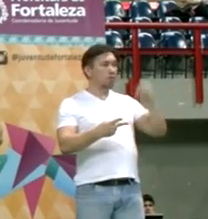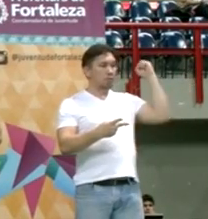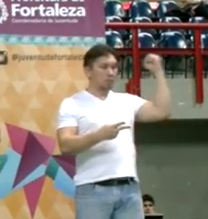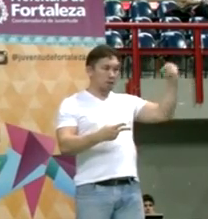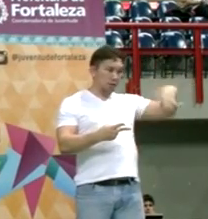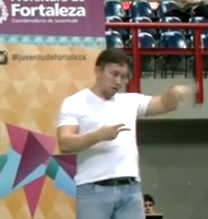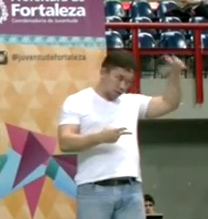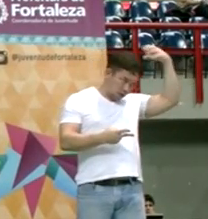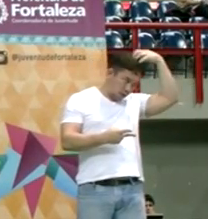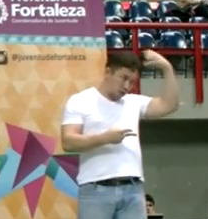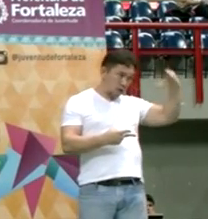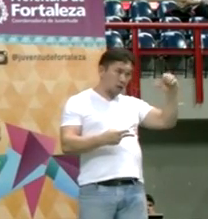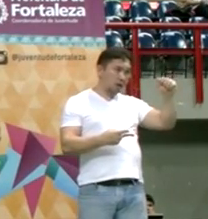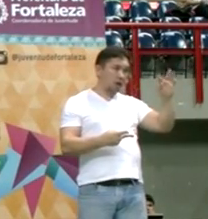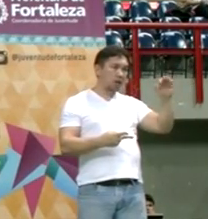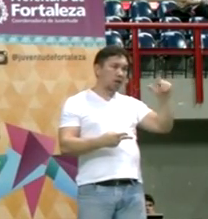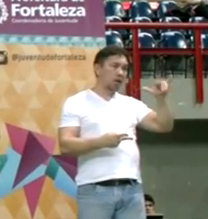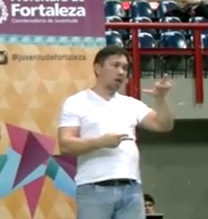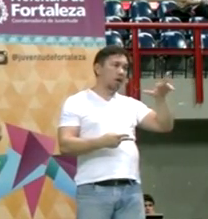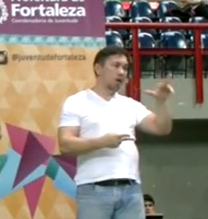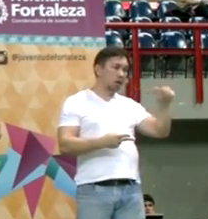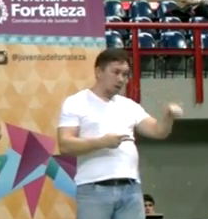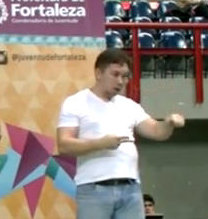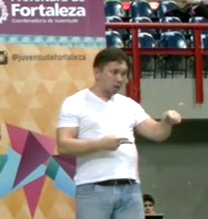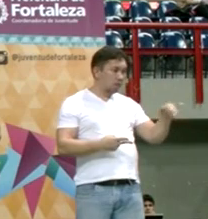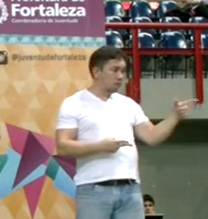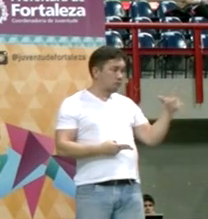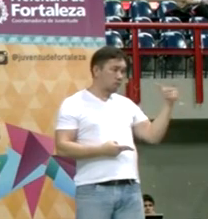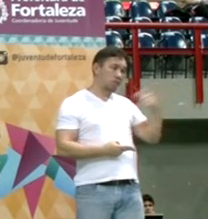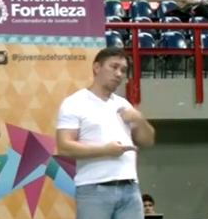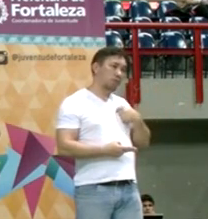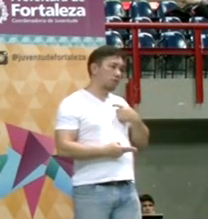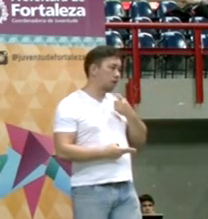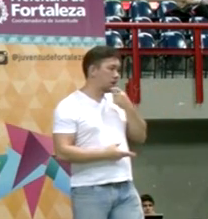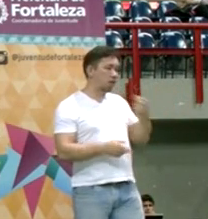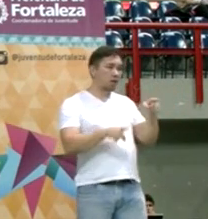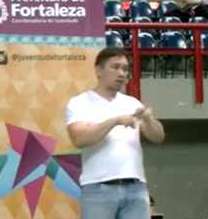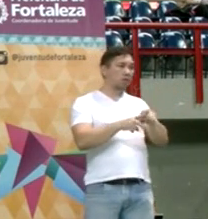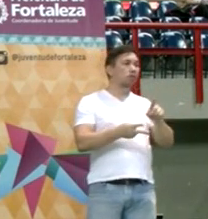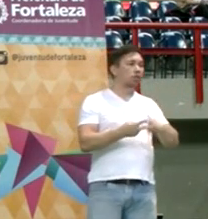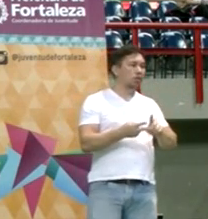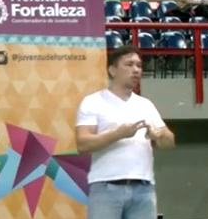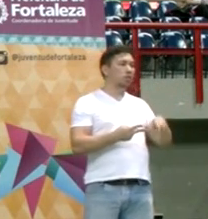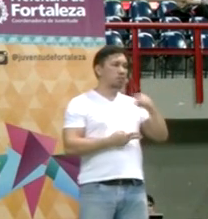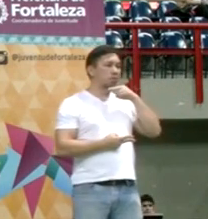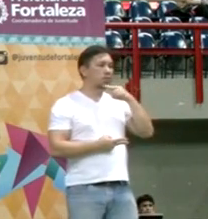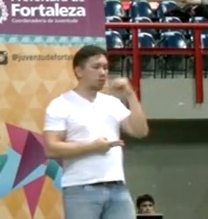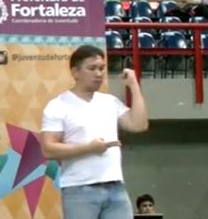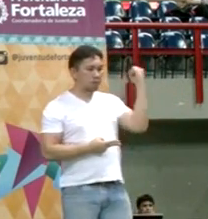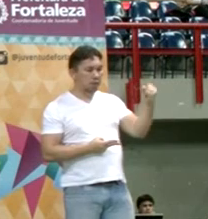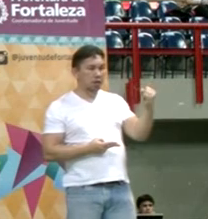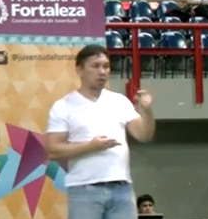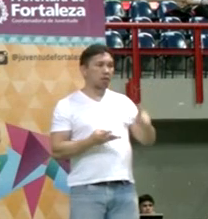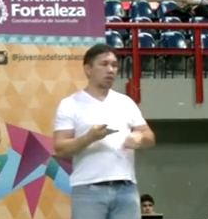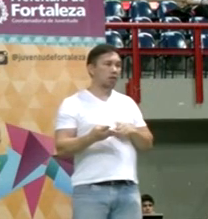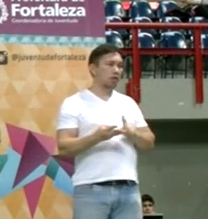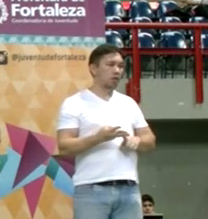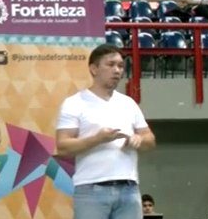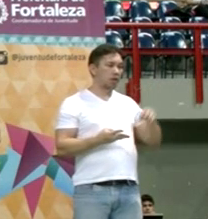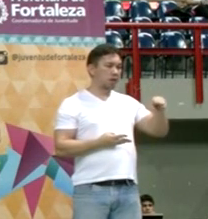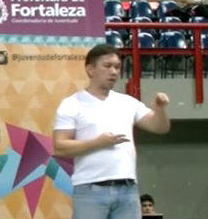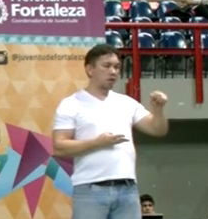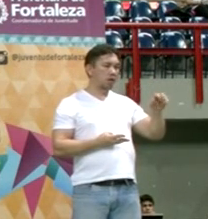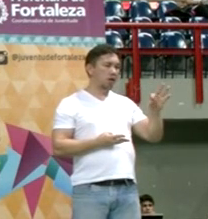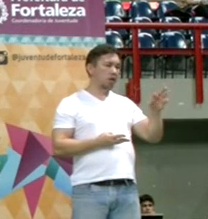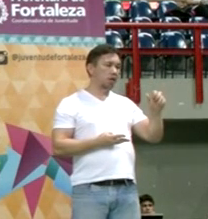a rainha Catarina, por isso que a Inglaterra não quer fazer acordo com a União Soviética, mataram a neta da rainha da Inglaterra. Mataram a Anastácia.